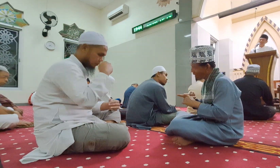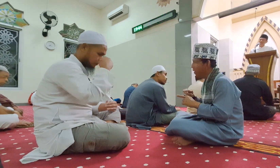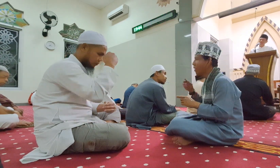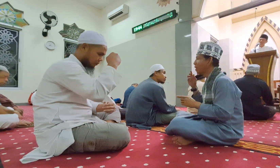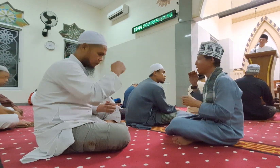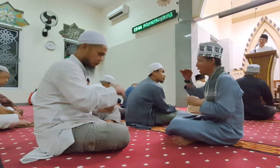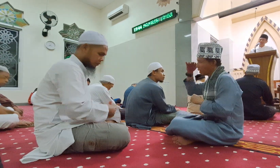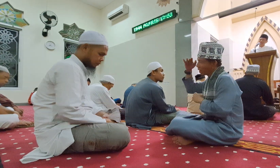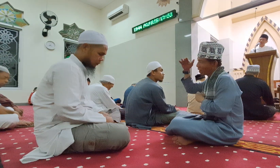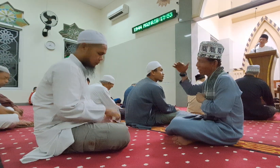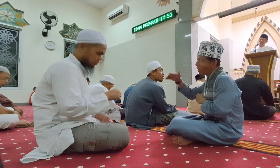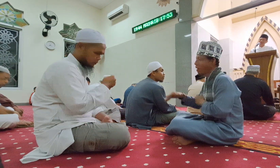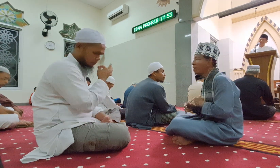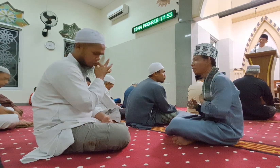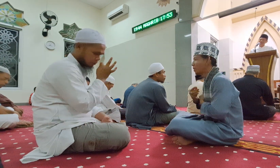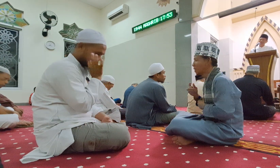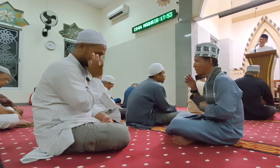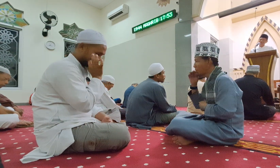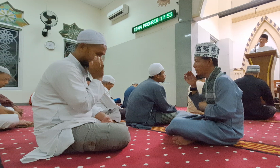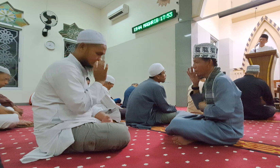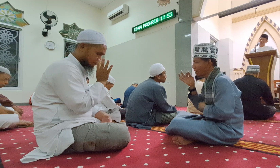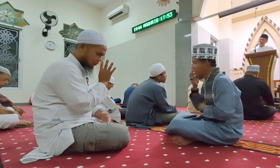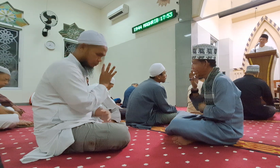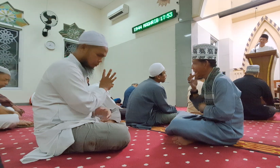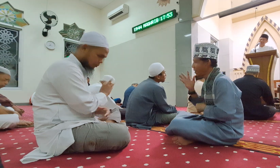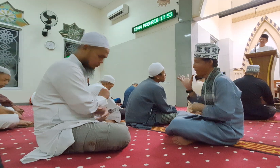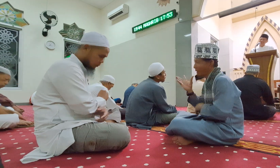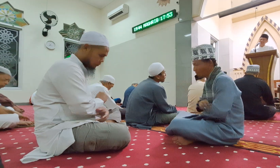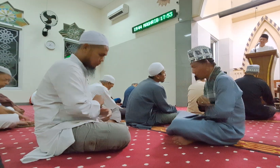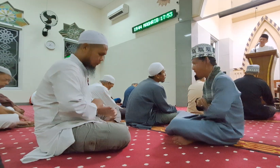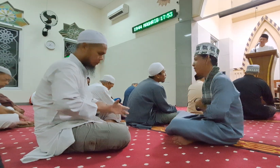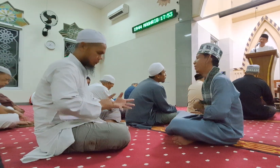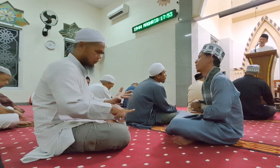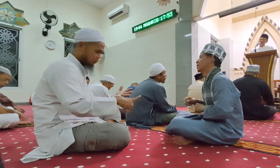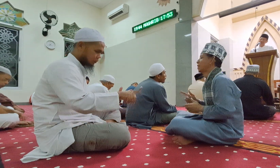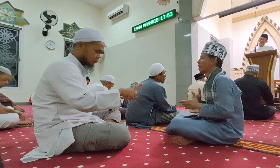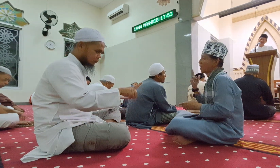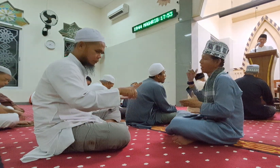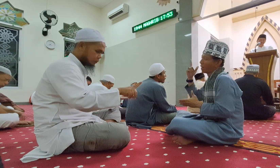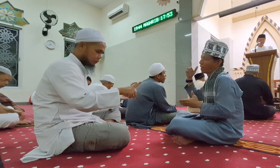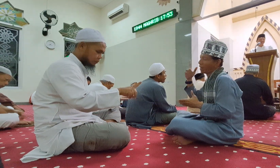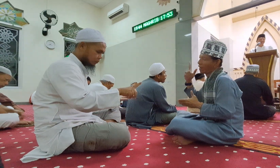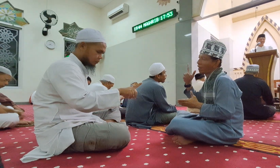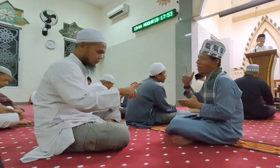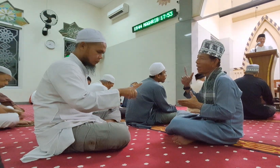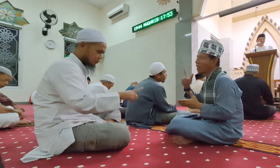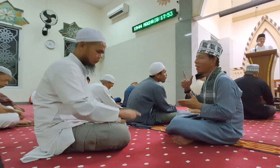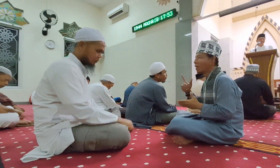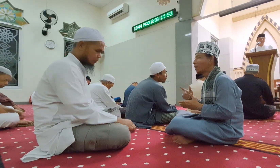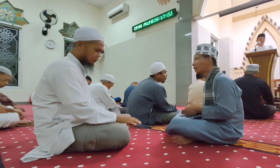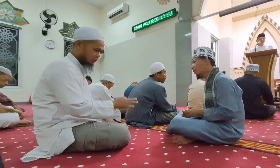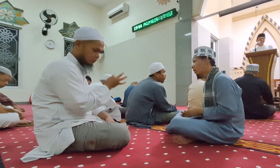dari ibadah puasa yang malam hari ini menuju malam yang atau hari yang